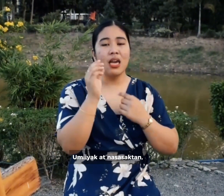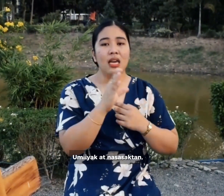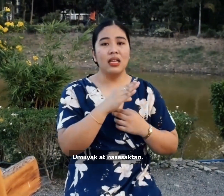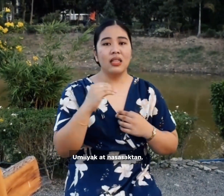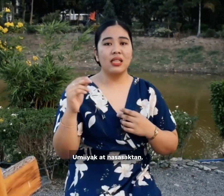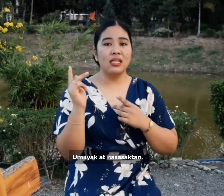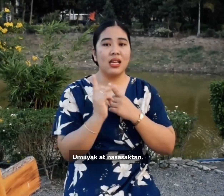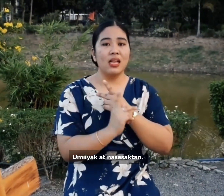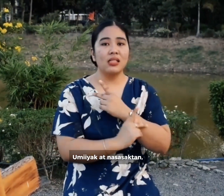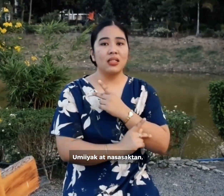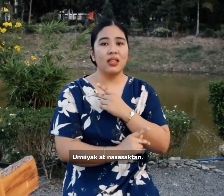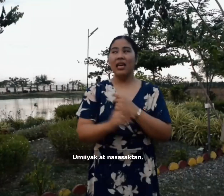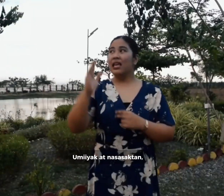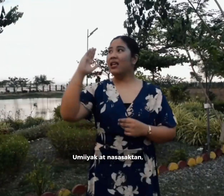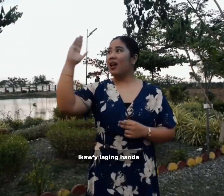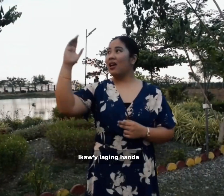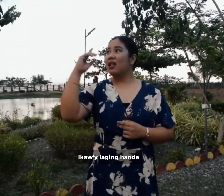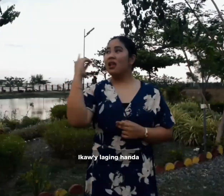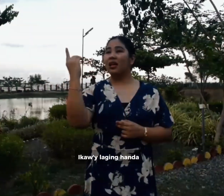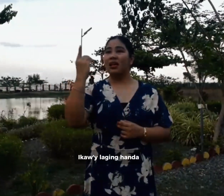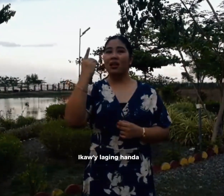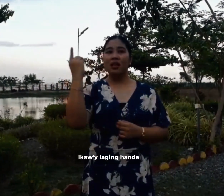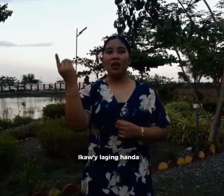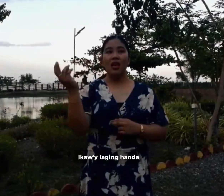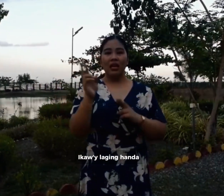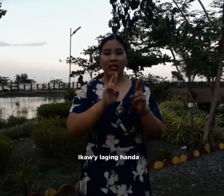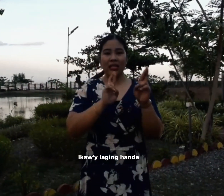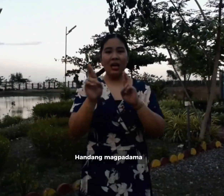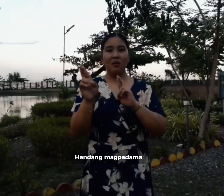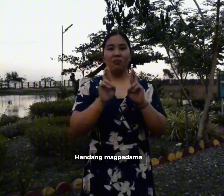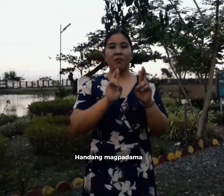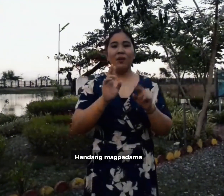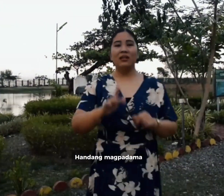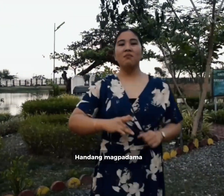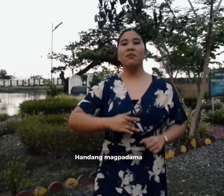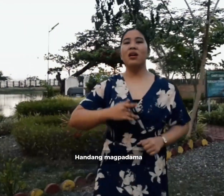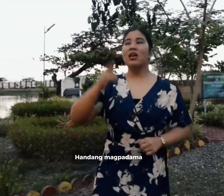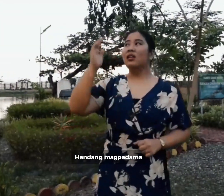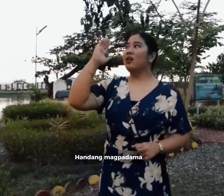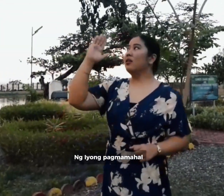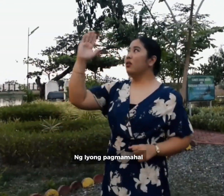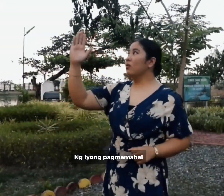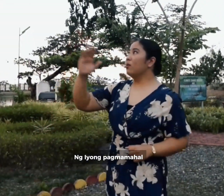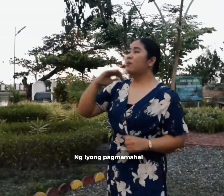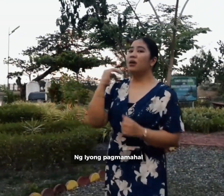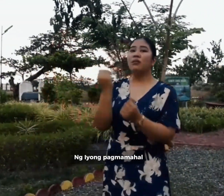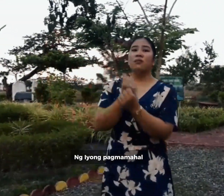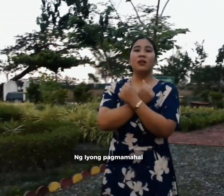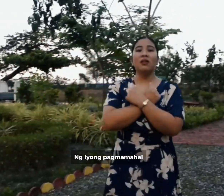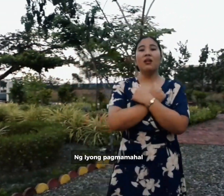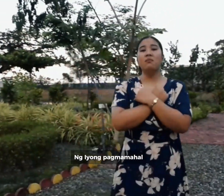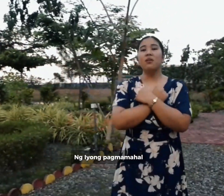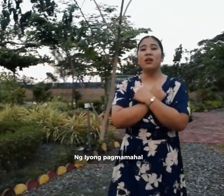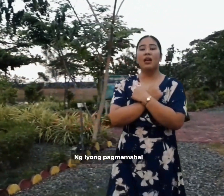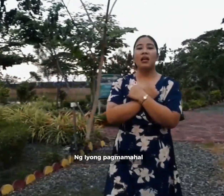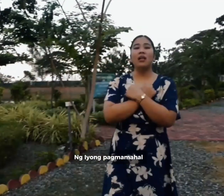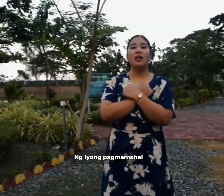at nasasaktan, ika'y laging handang magpadama ng iyong pagmamahal